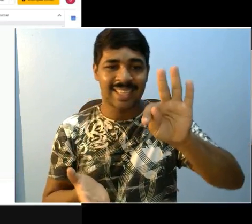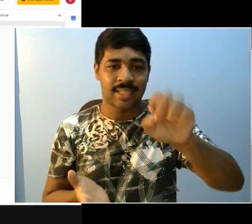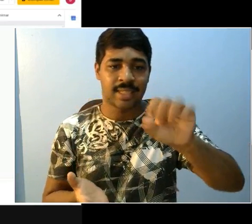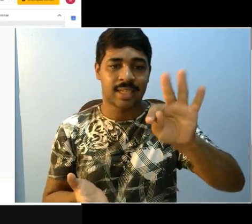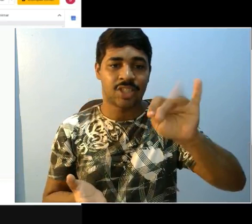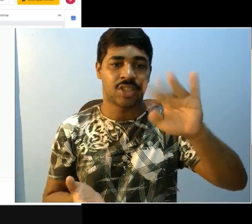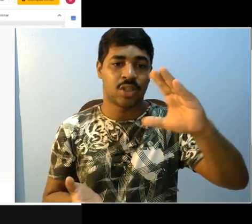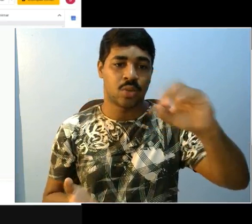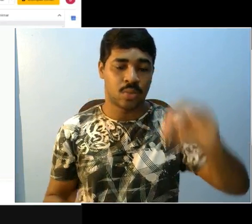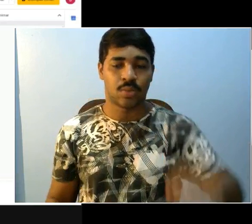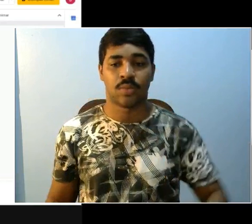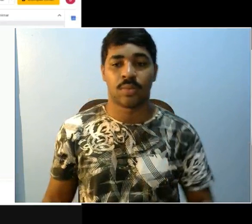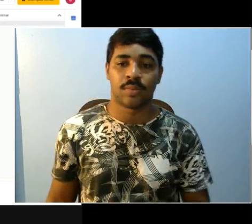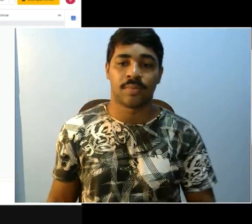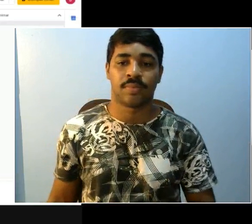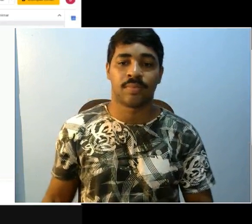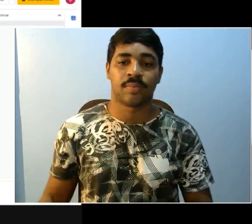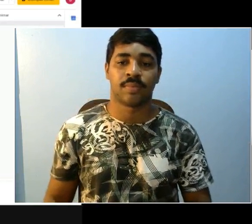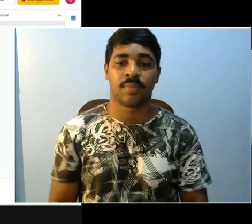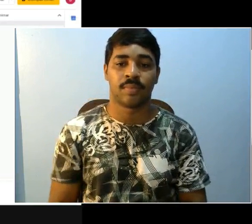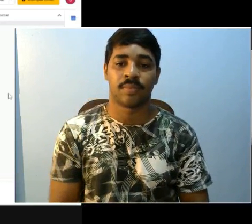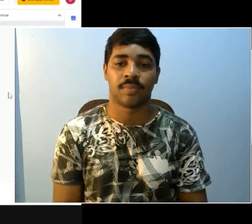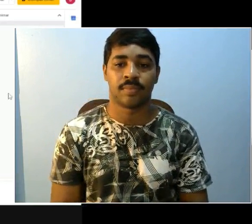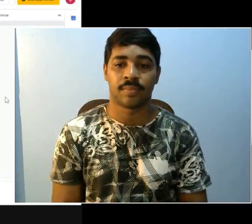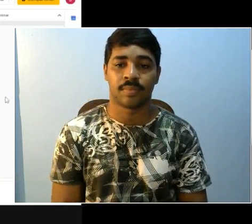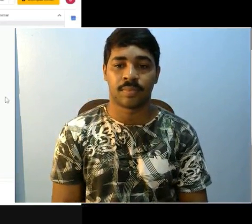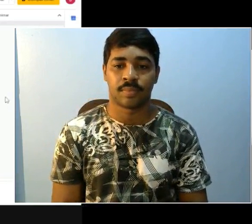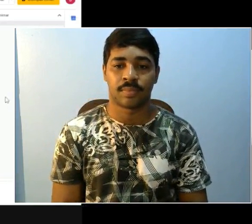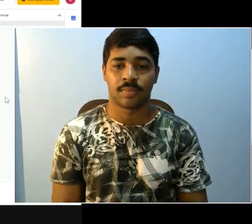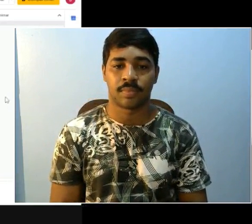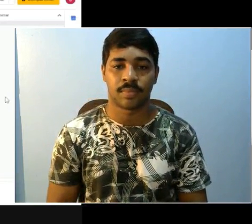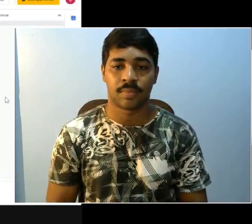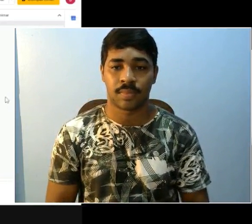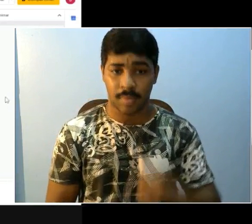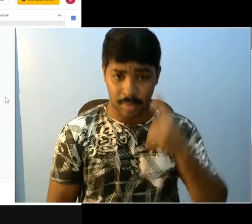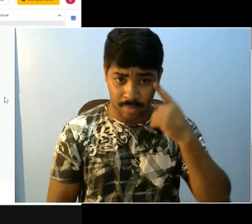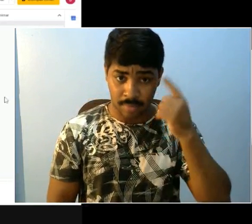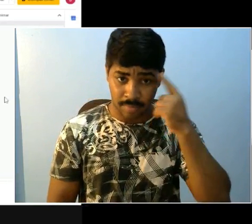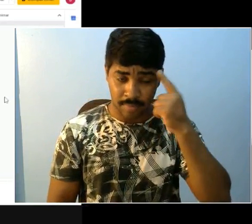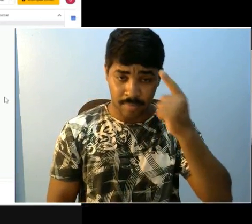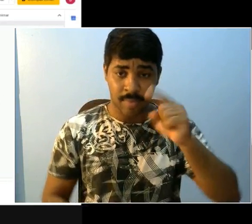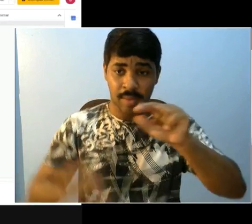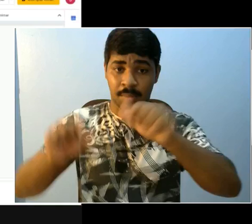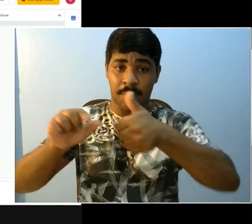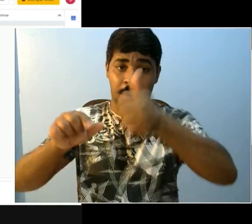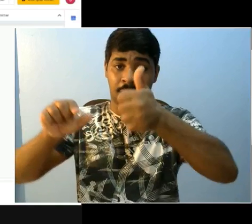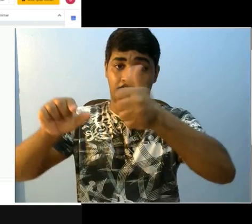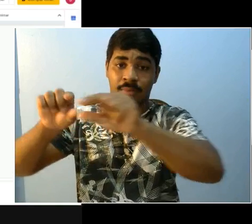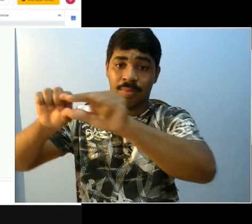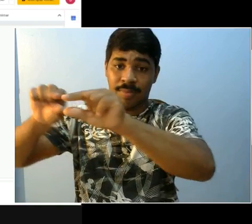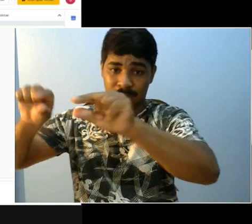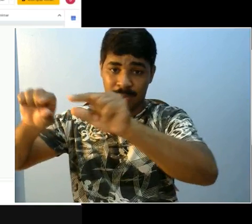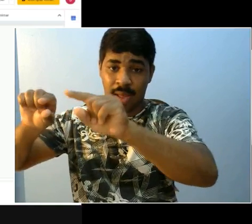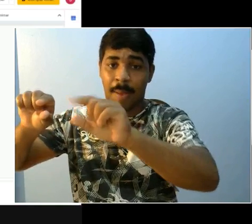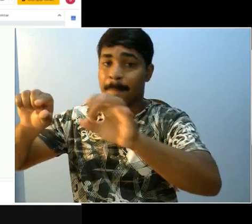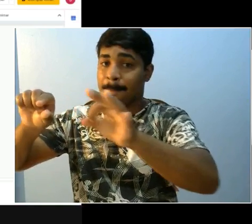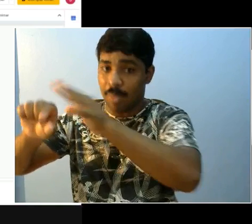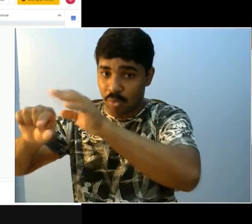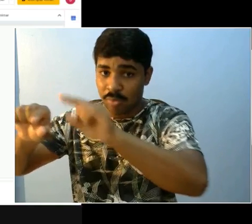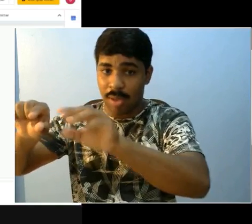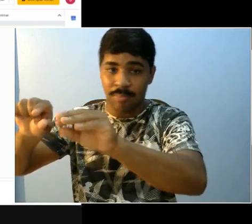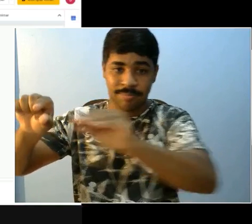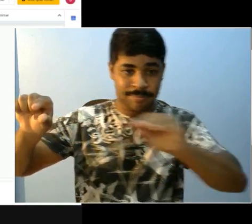Vou apagar isso daqui que aqui não vai precisar. Tá? Então, é essa a ideia. Aí, o que ela vai achar